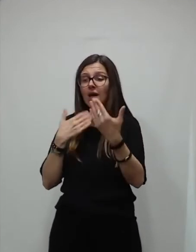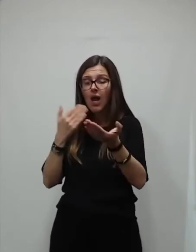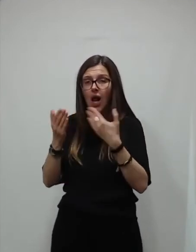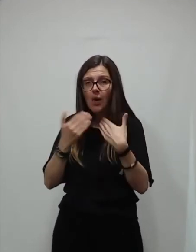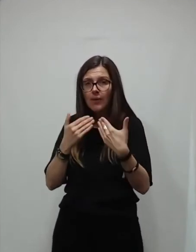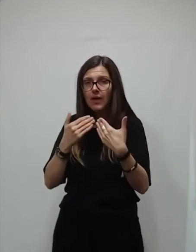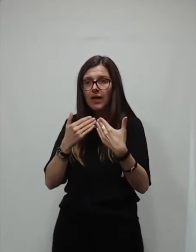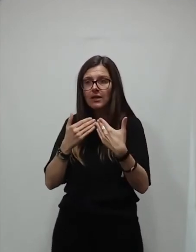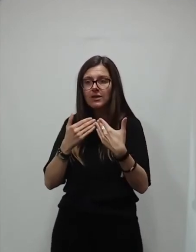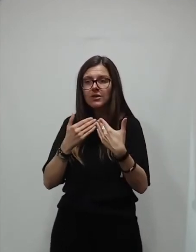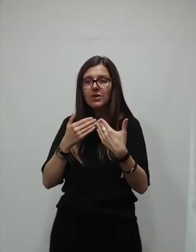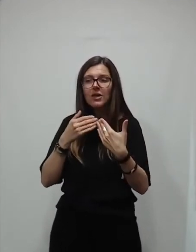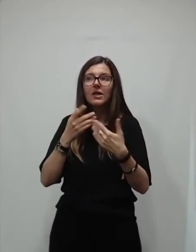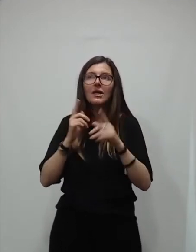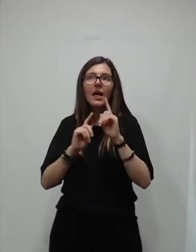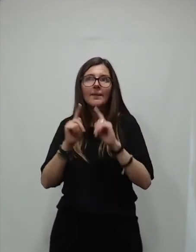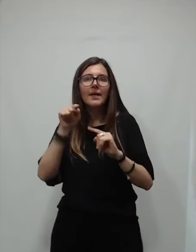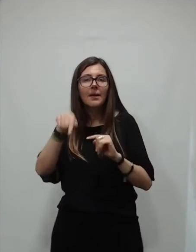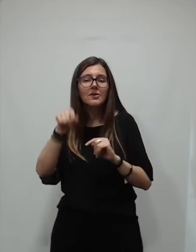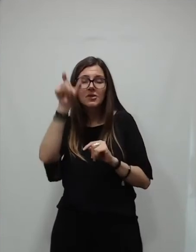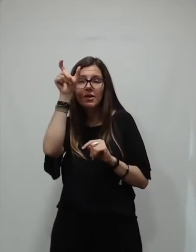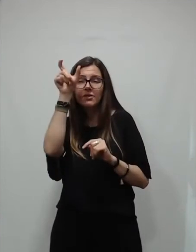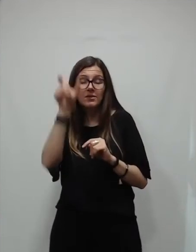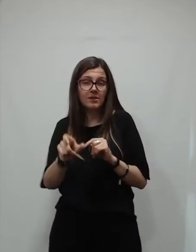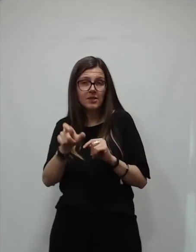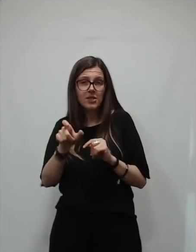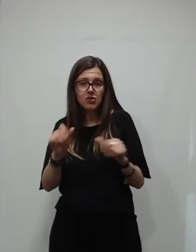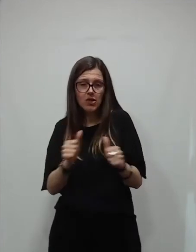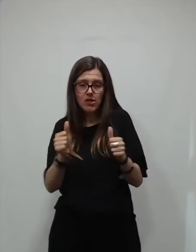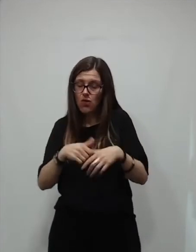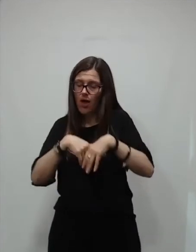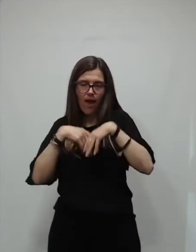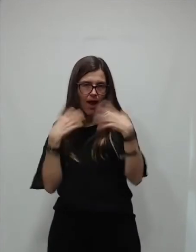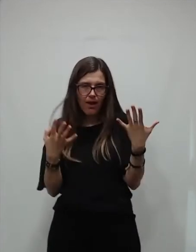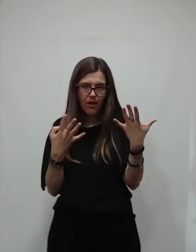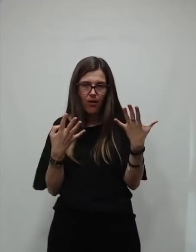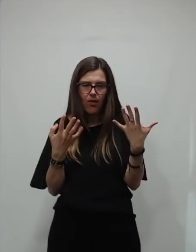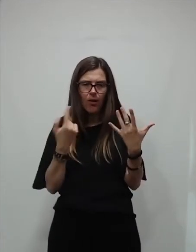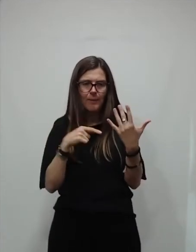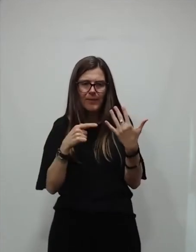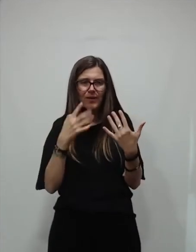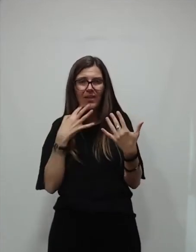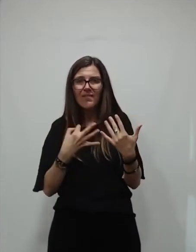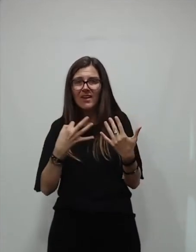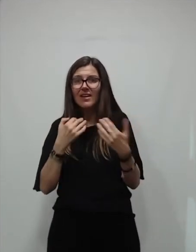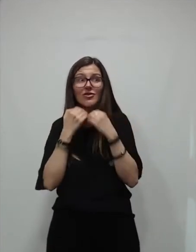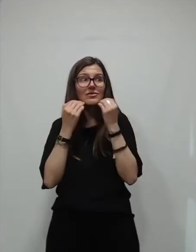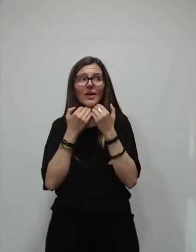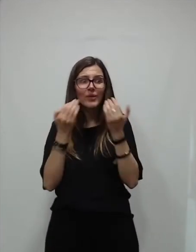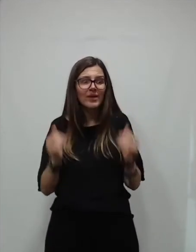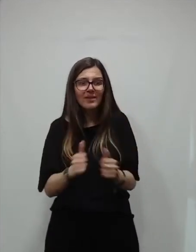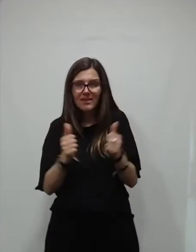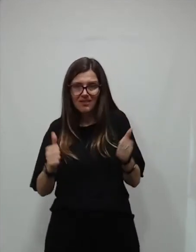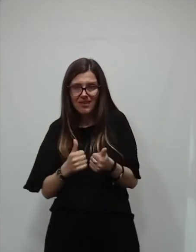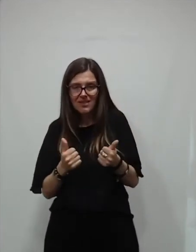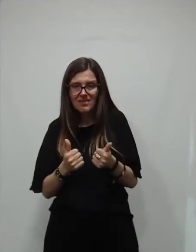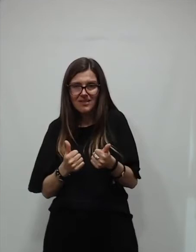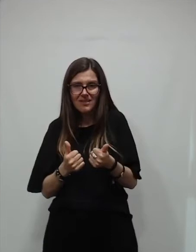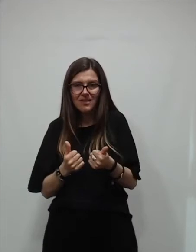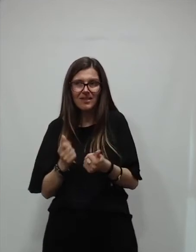delito en estado de inimputabilidad sea una persona que además tiene una incapacidad para comprender el alcance de una instancia